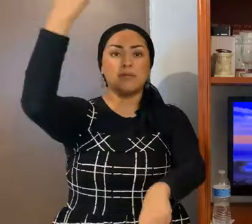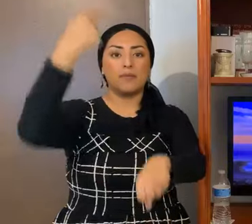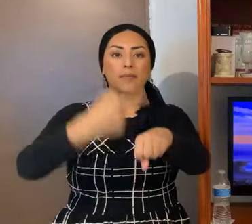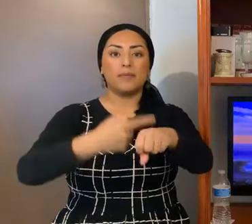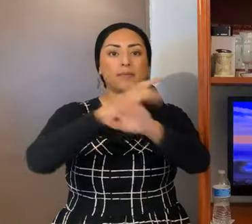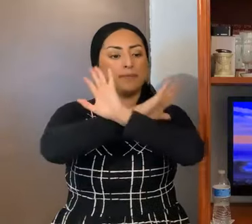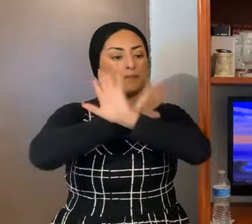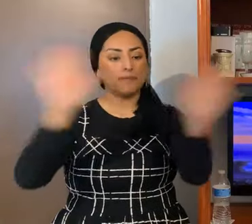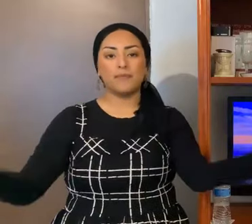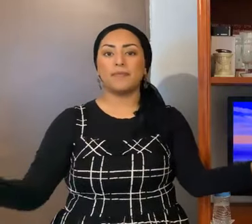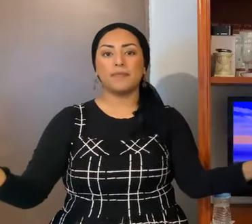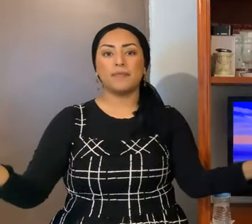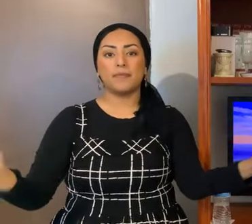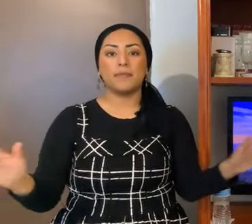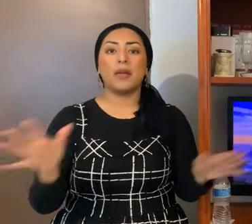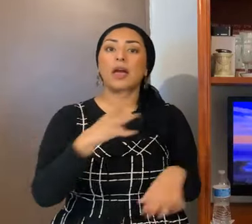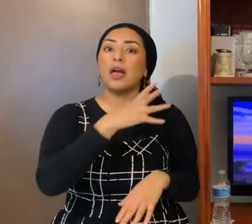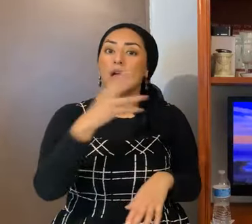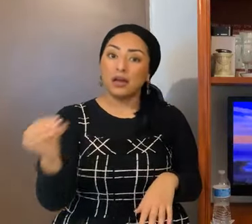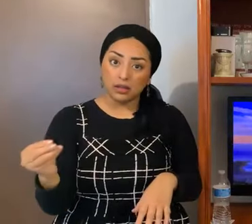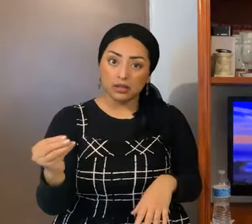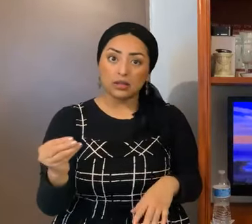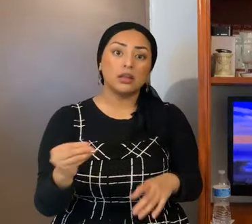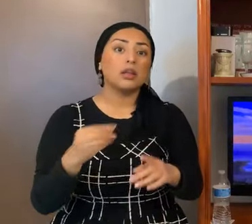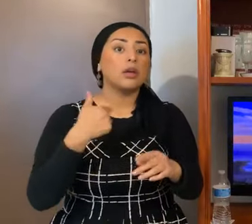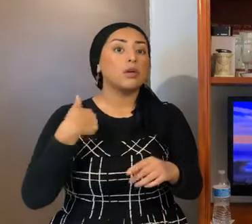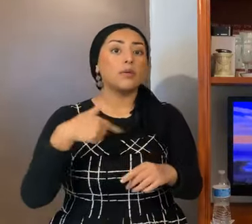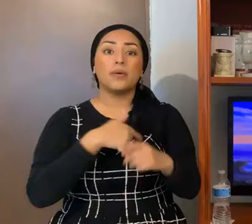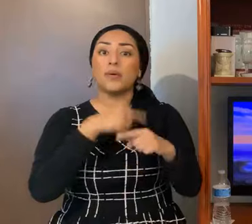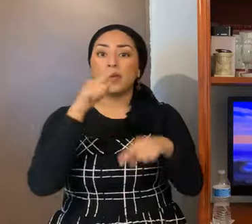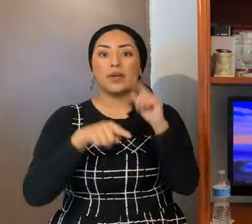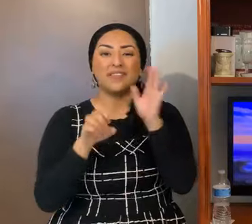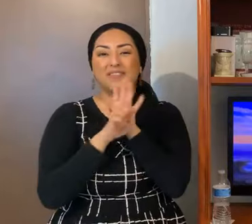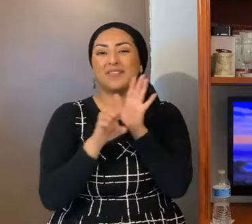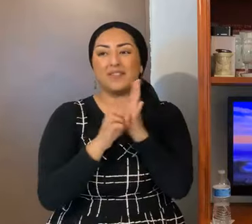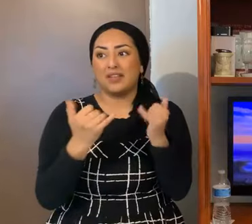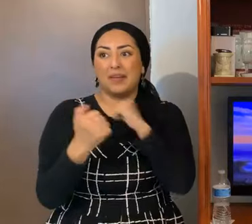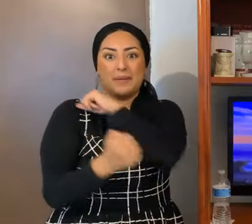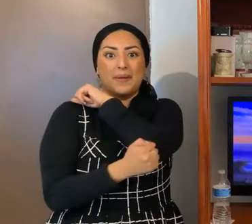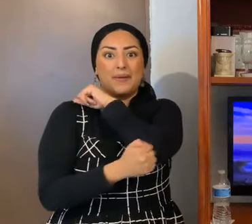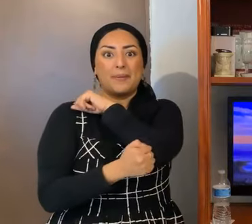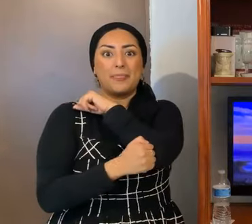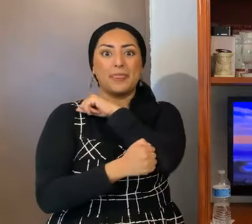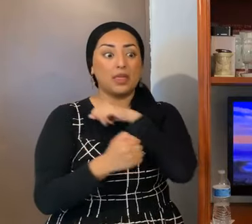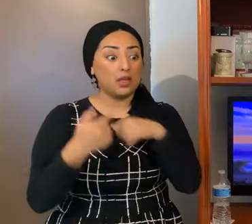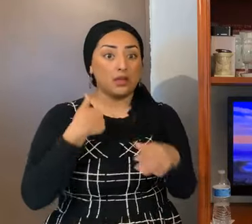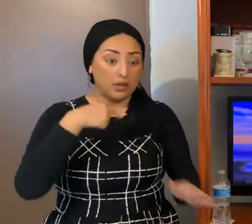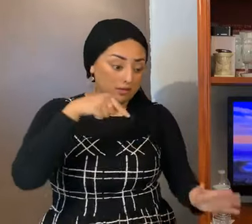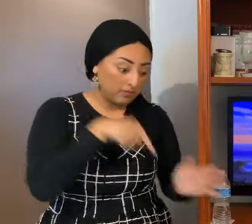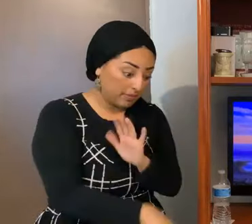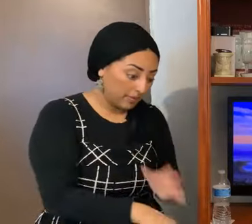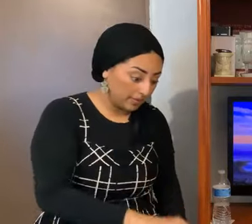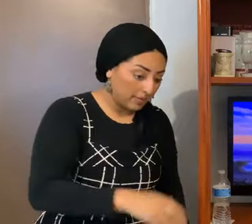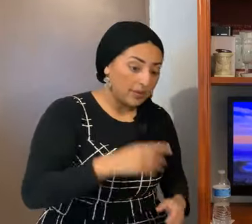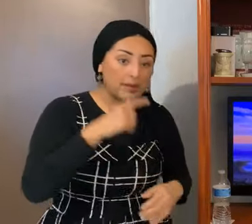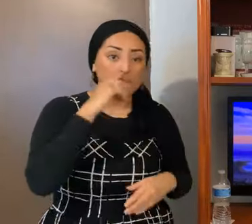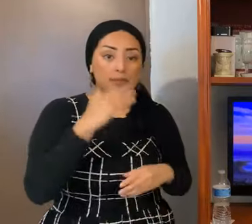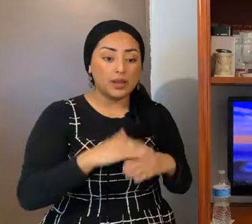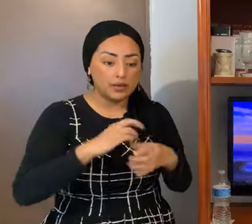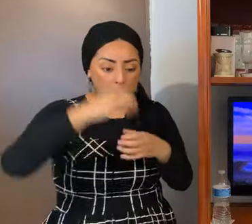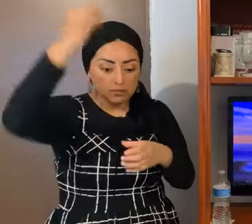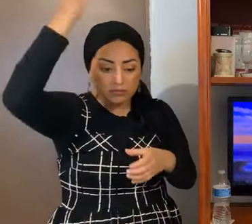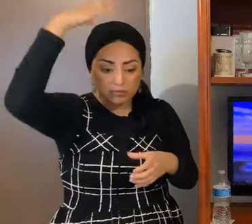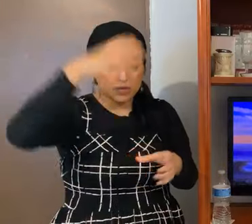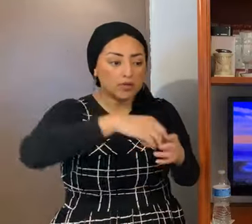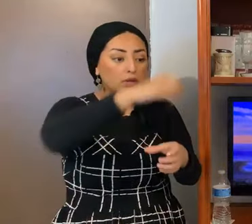Adón Yahshua HaMashiach, y no se pueden matar animalitos como sacrificio, ni esparcir sangre, ni nada de eso. Tengan